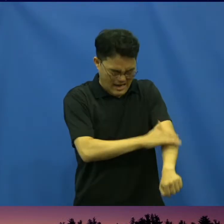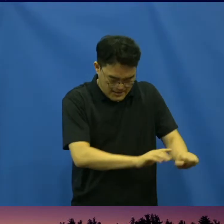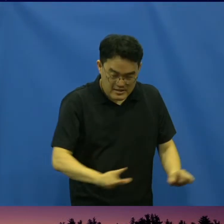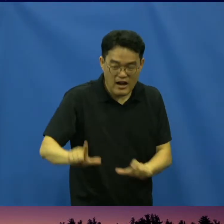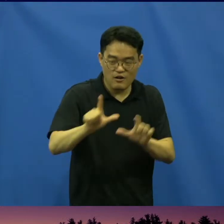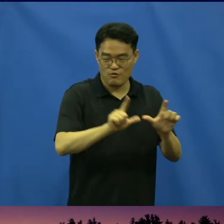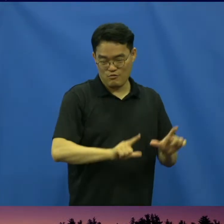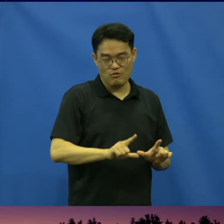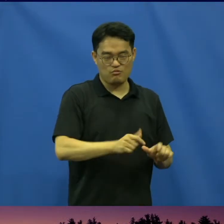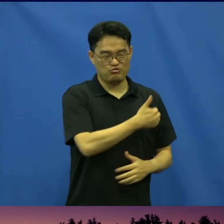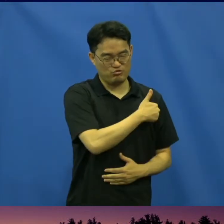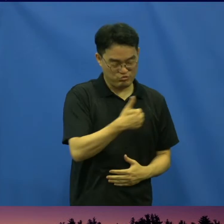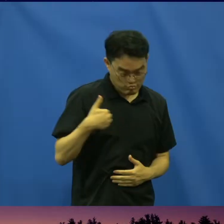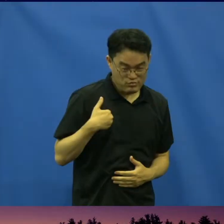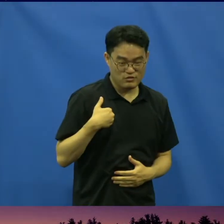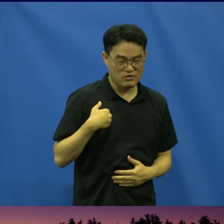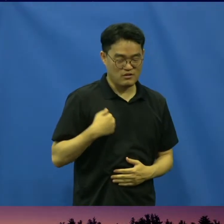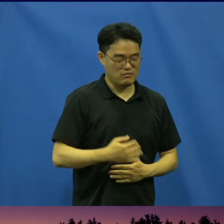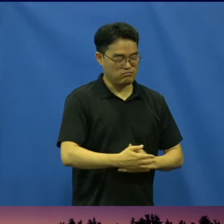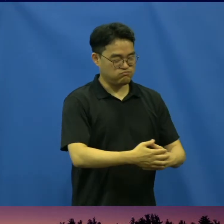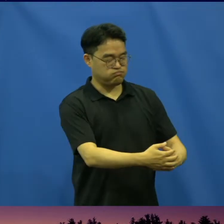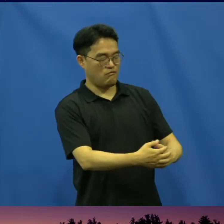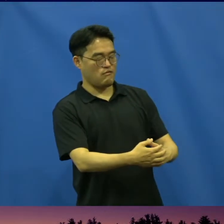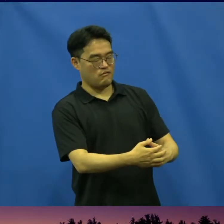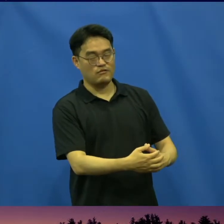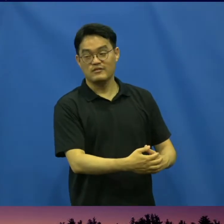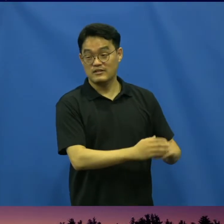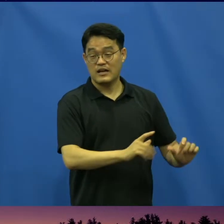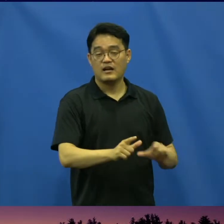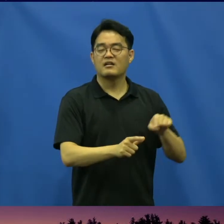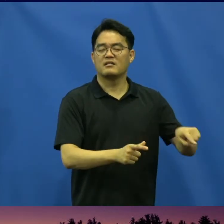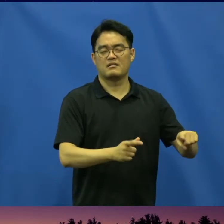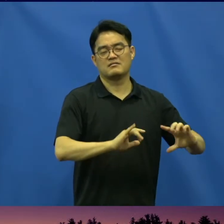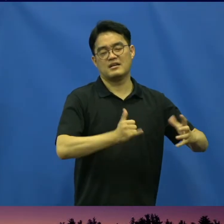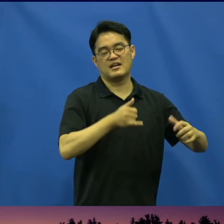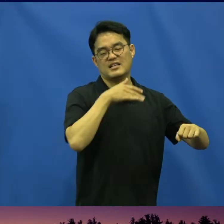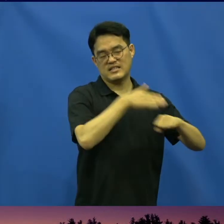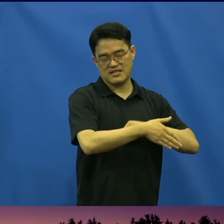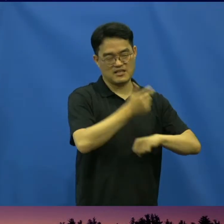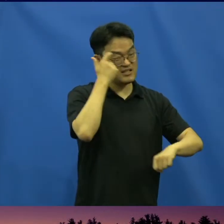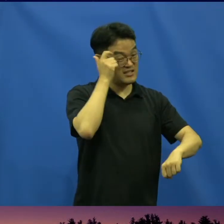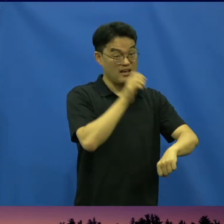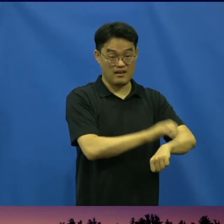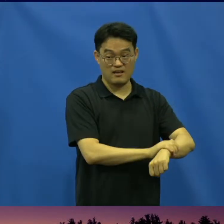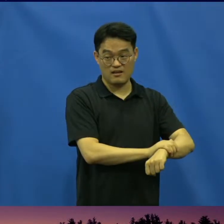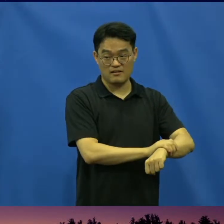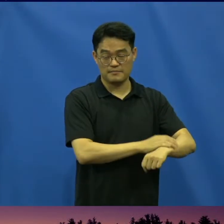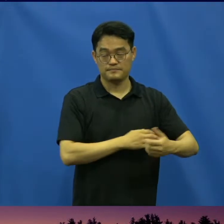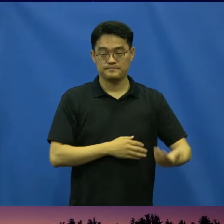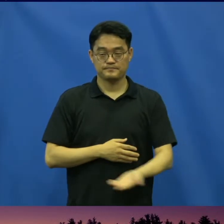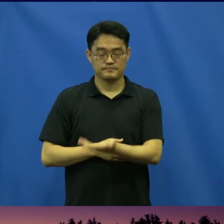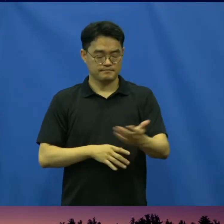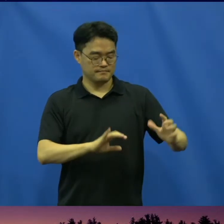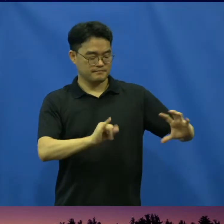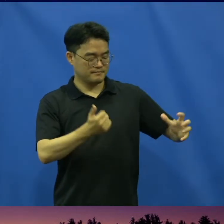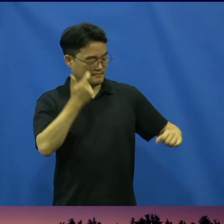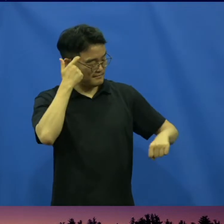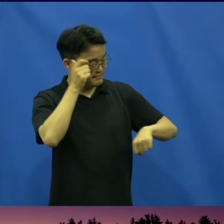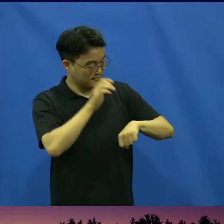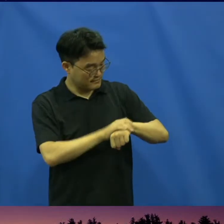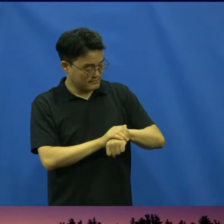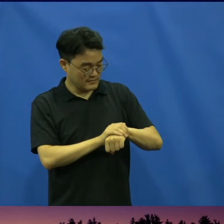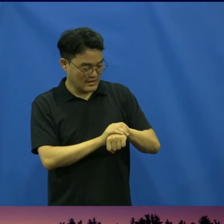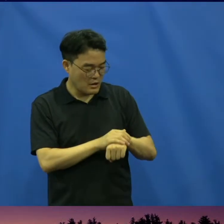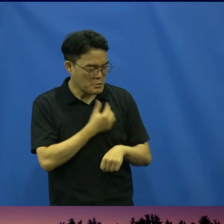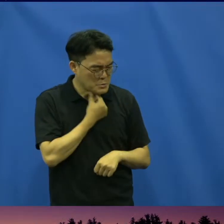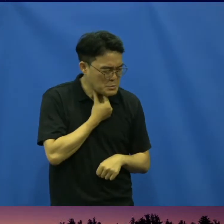지혜. 뭐 세상에 여러분 오늘날 지혜들, 뭐 지식들, 지성들, 뭐 이런 시대가 뭐예요? 전부 다 어떻게